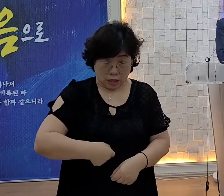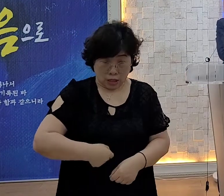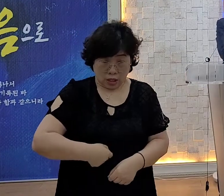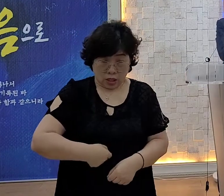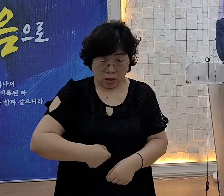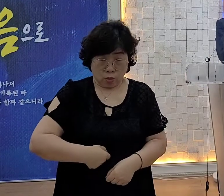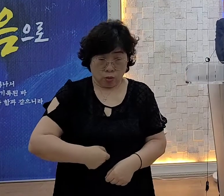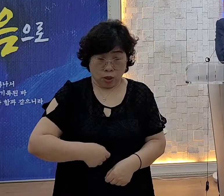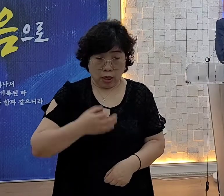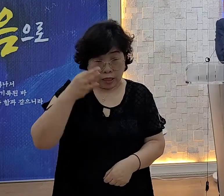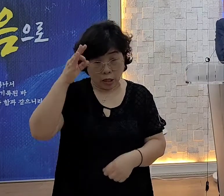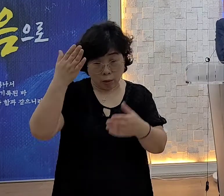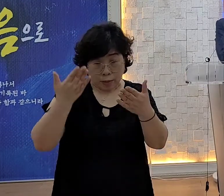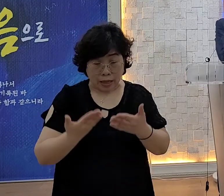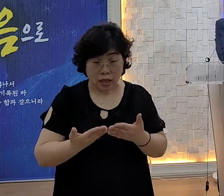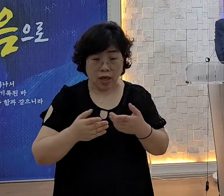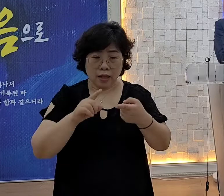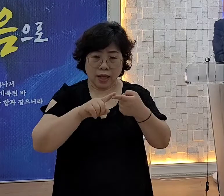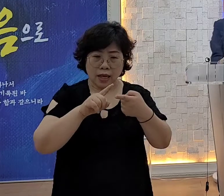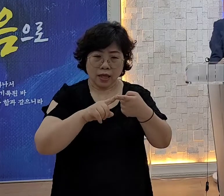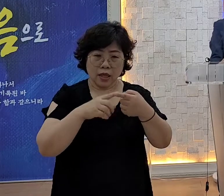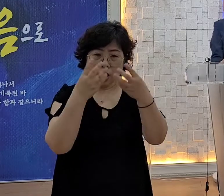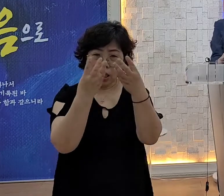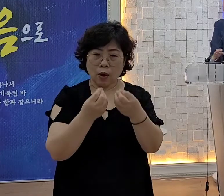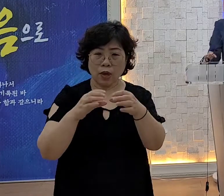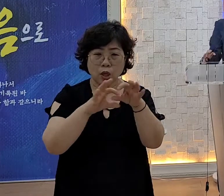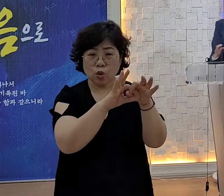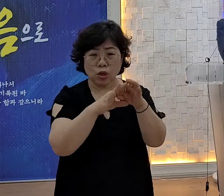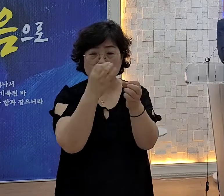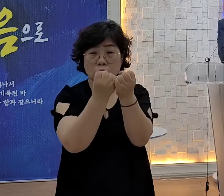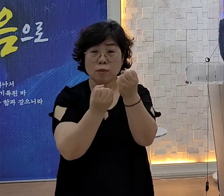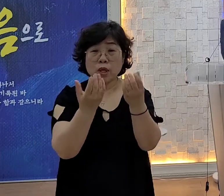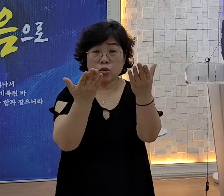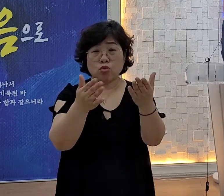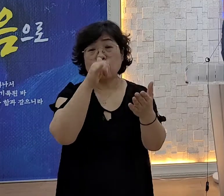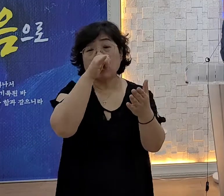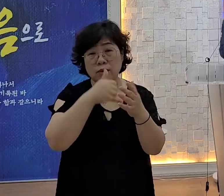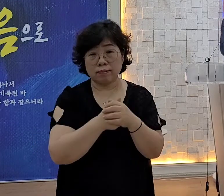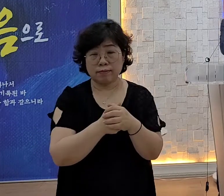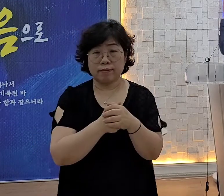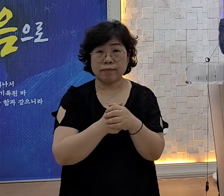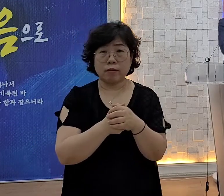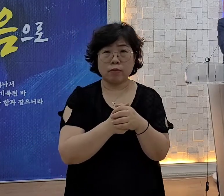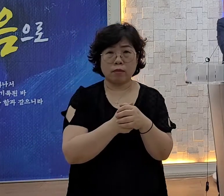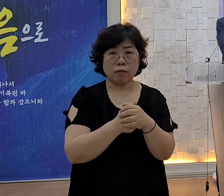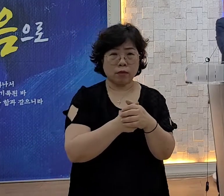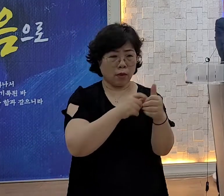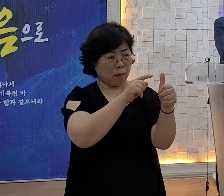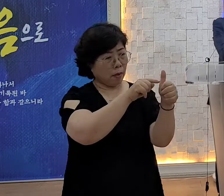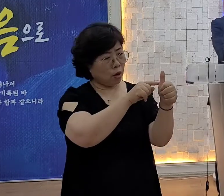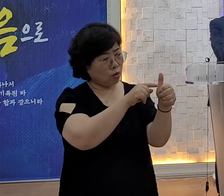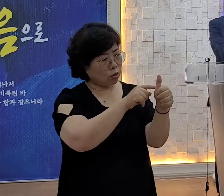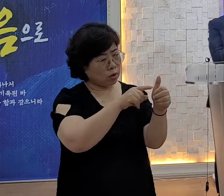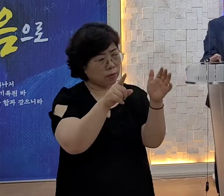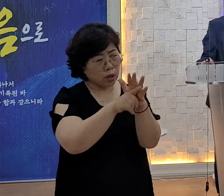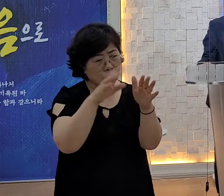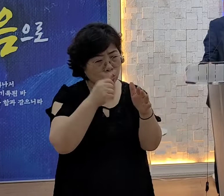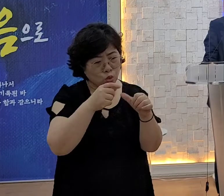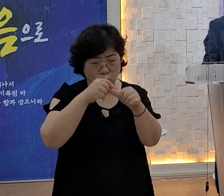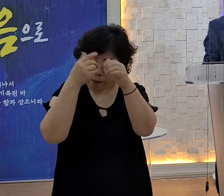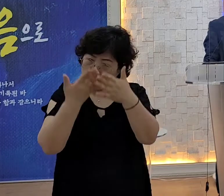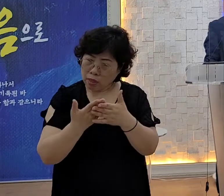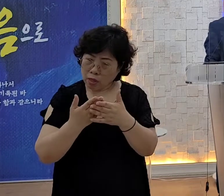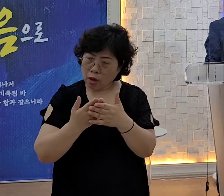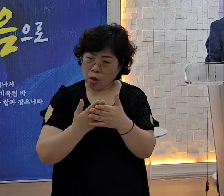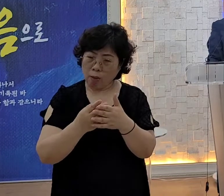대해서 예화를 통해서 이제 풀어나가고 있습니다. 이게 도대체 어찌된 일인지 내가 아무리 믿음으로 구원받는다도 이해를 못하는